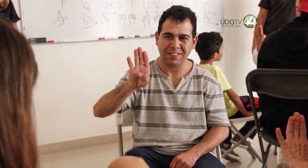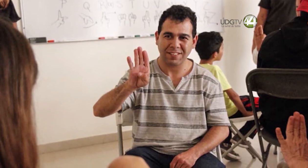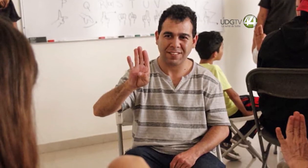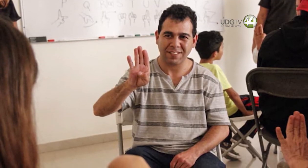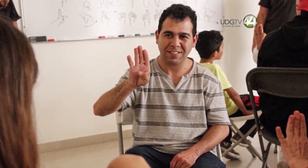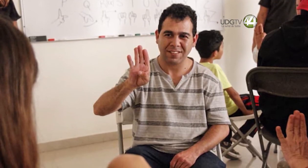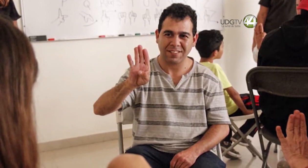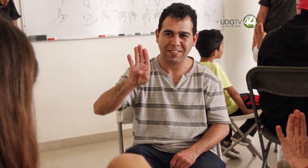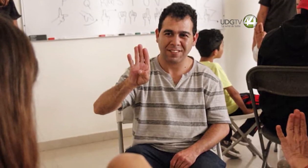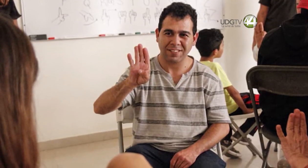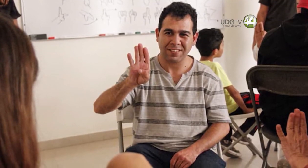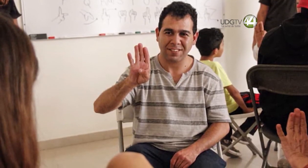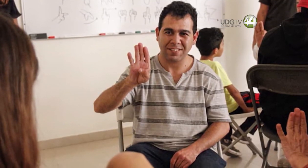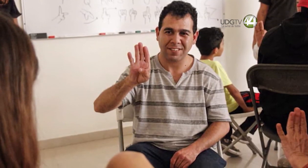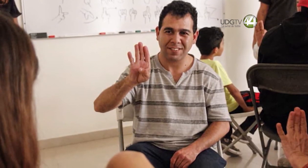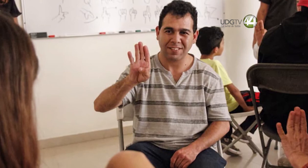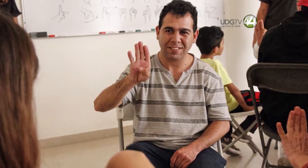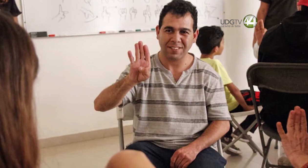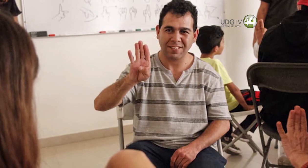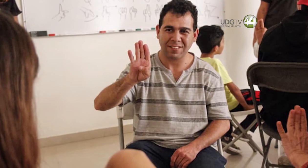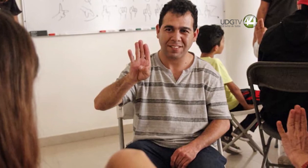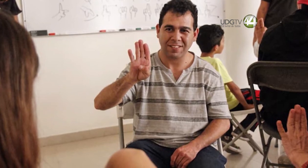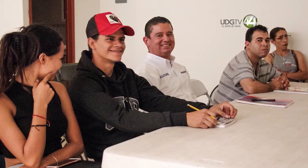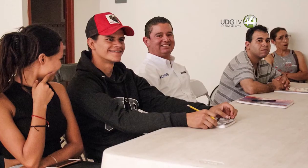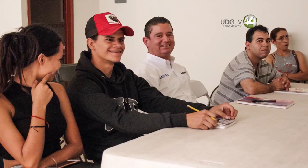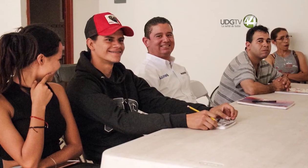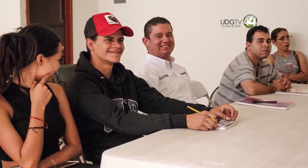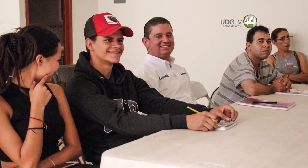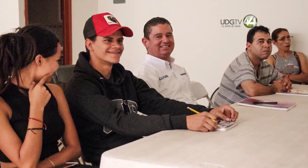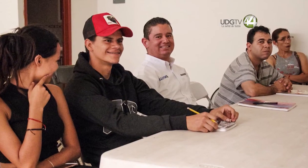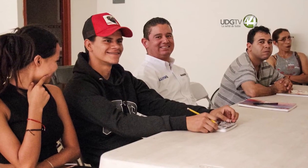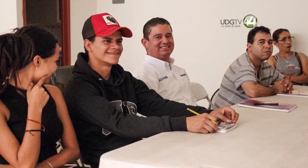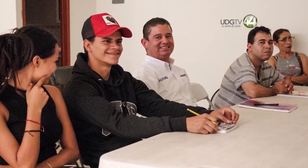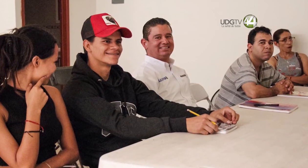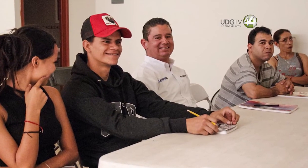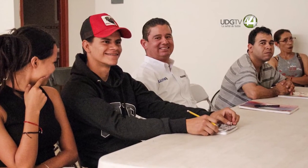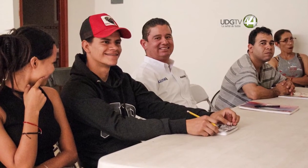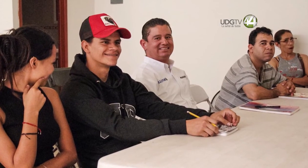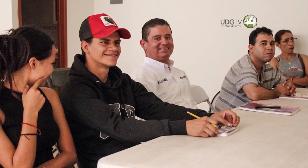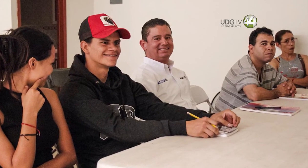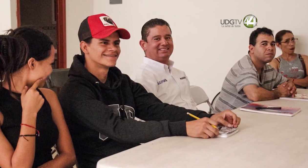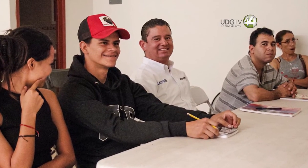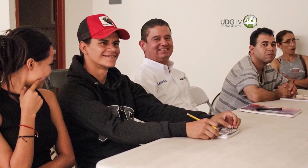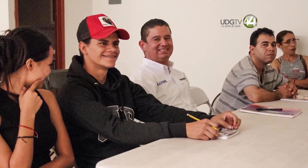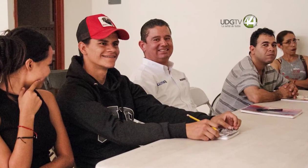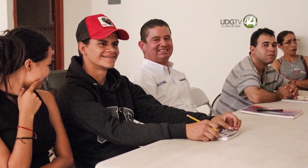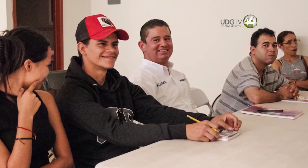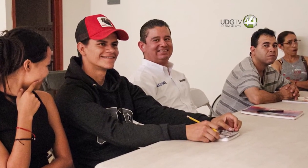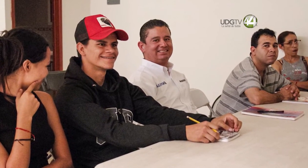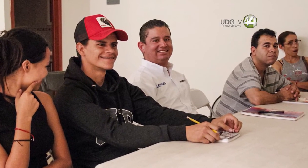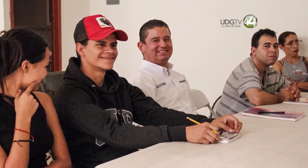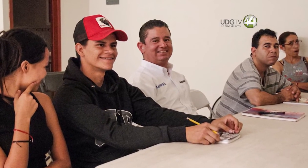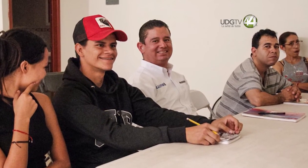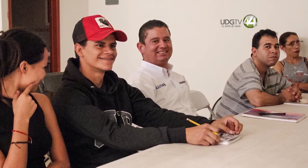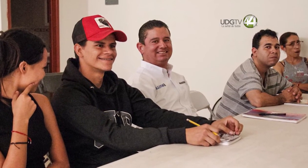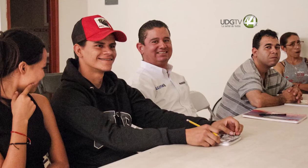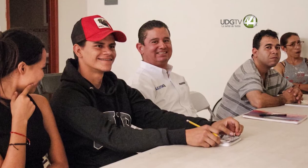el gobierno municipal ha logrado detectar 74 personas de acuerdo con el Instituto Nacional de Estadística y Geografía,